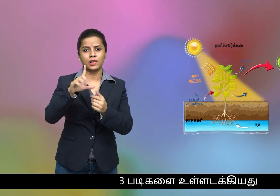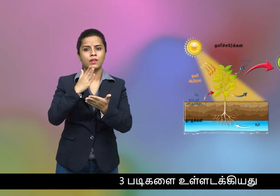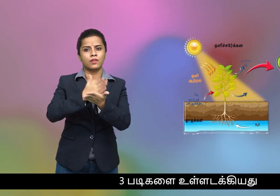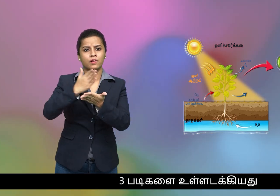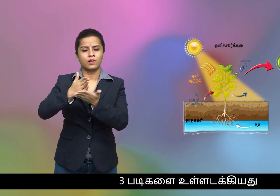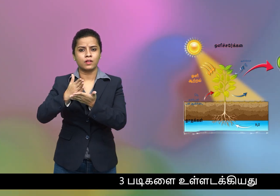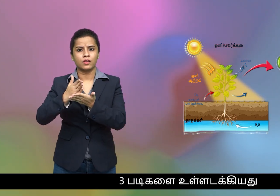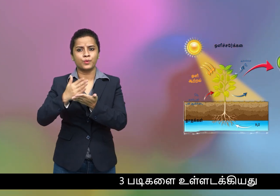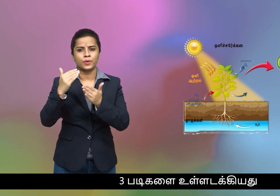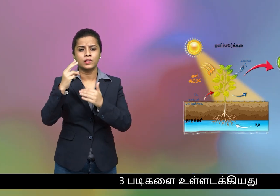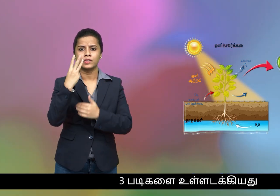உள்ளடக்கியது.